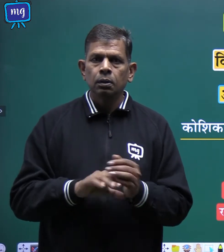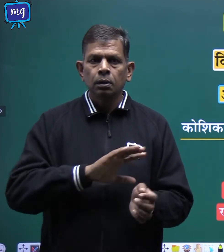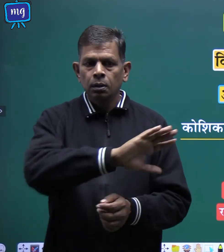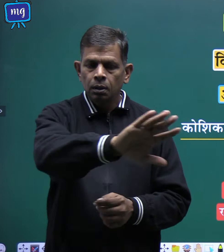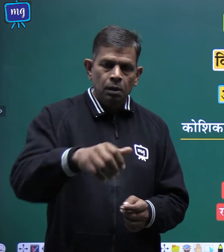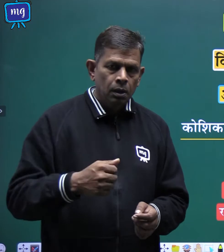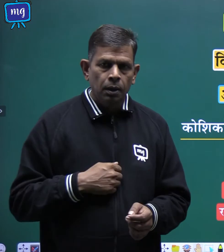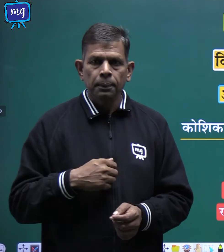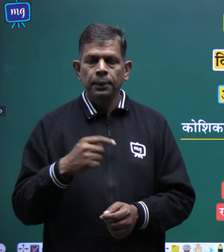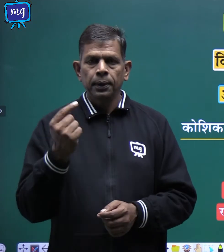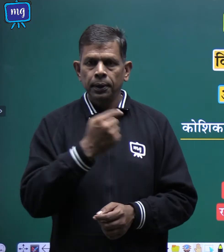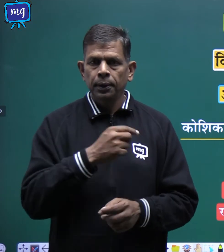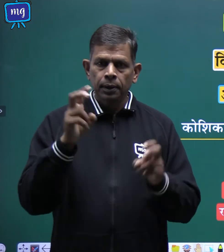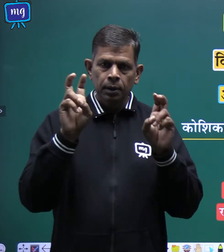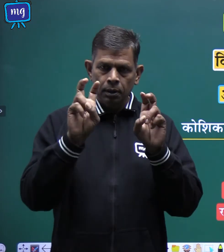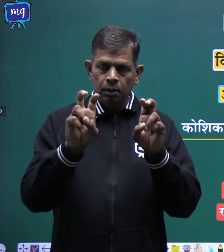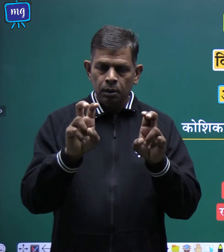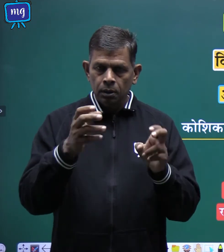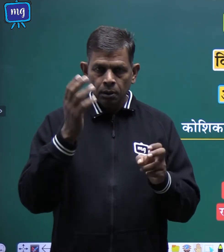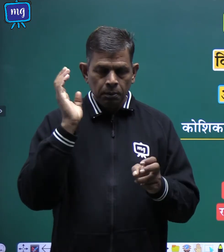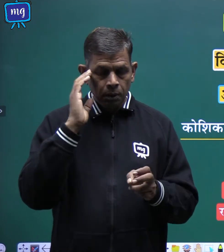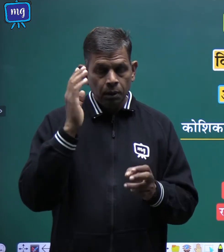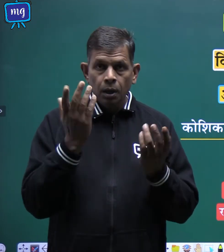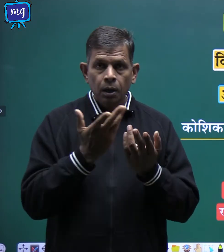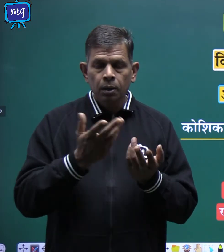हमने इस अध्याय के बारे में जाना